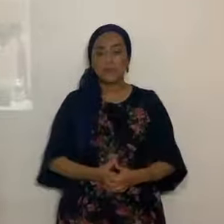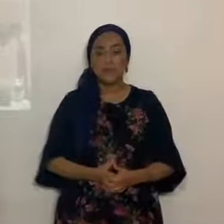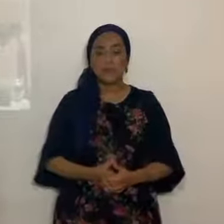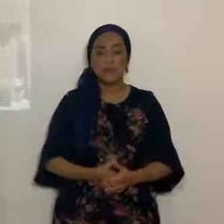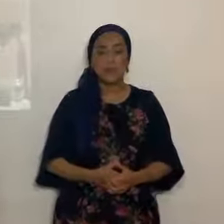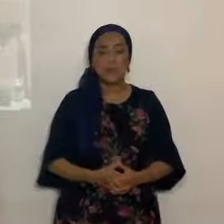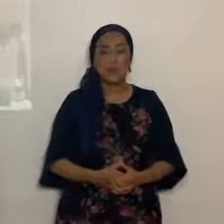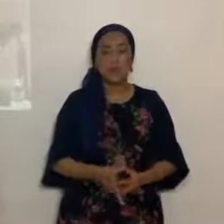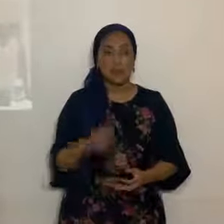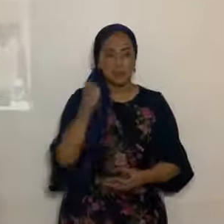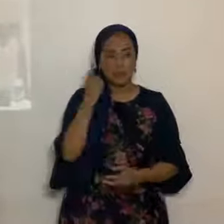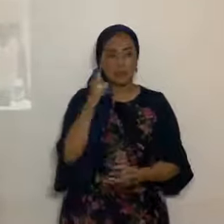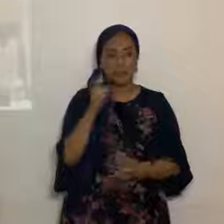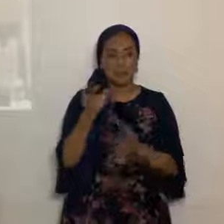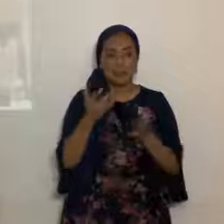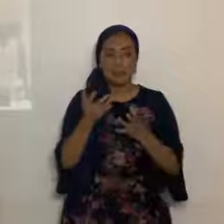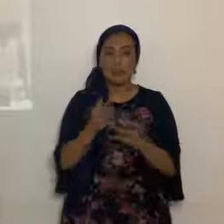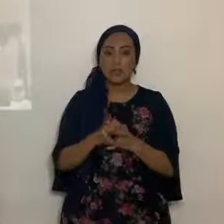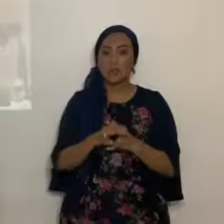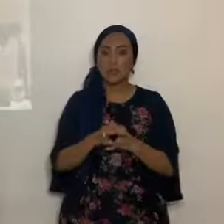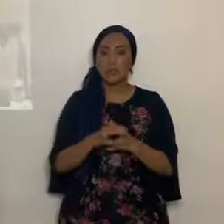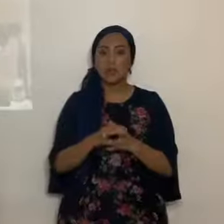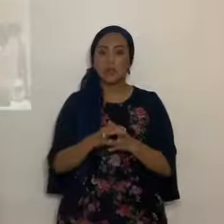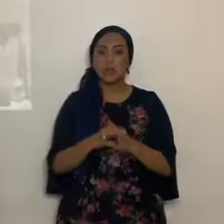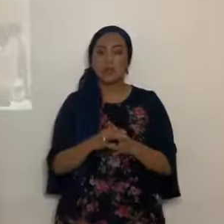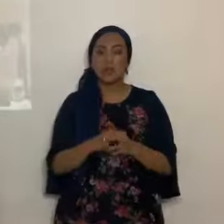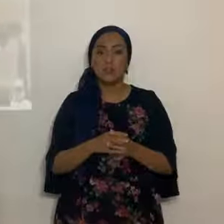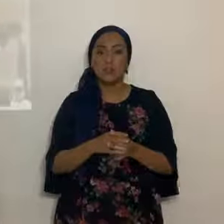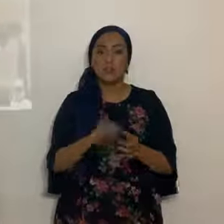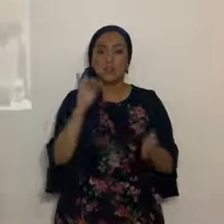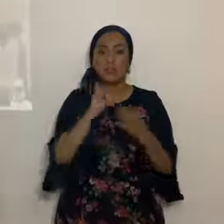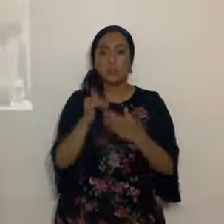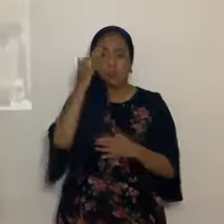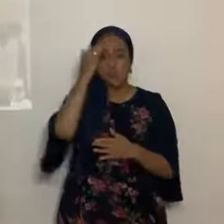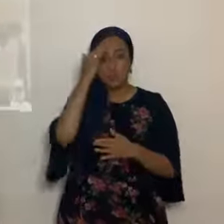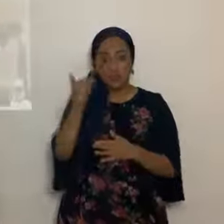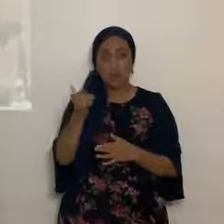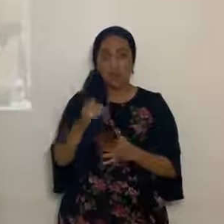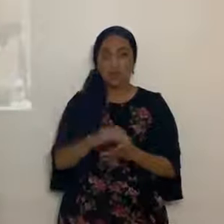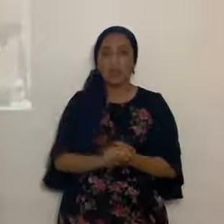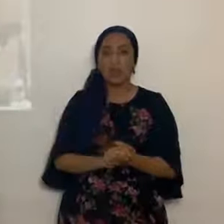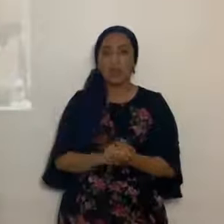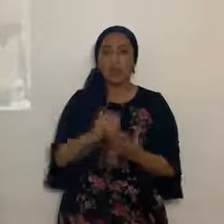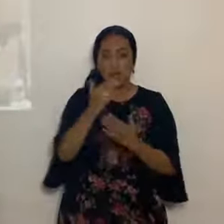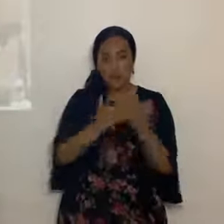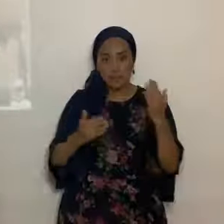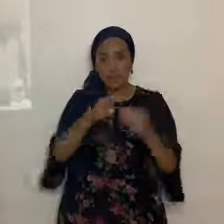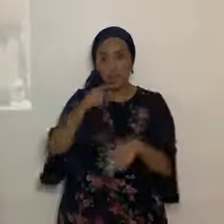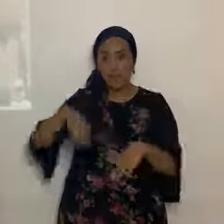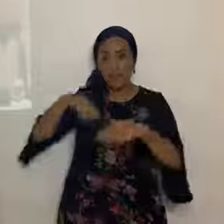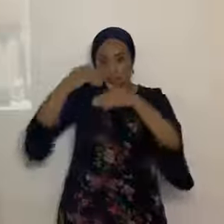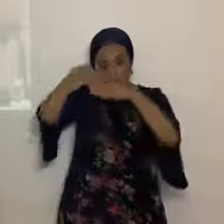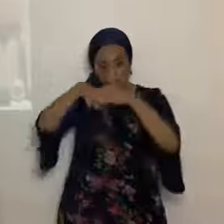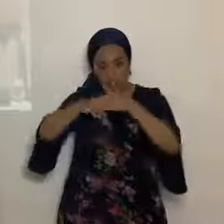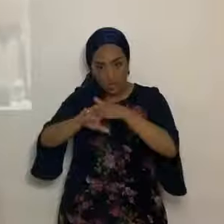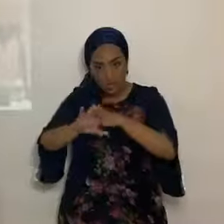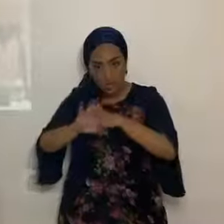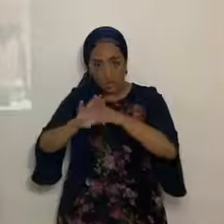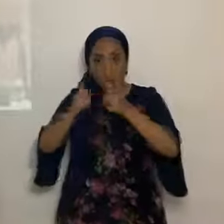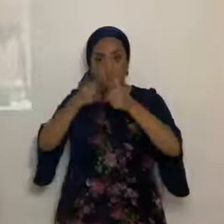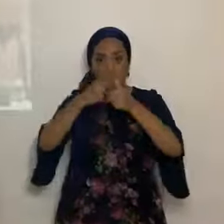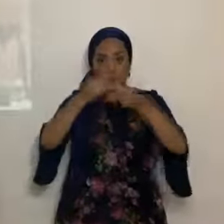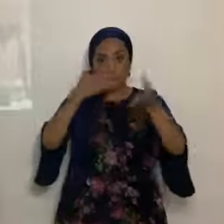No sé si me estoy dando a entender claro, sí, y luego dice, por lo tanto, puesto que falta que algunos entren en él, y aquellos a quienes primero se les